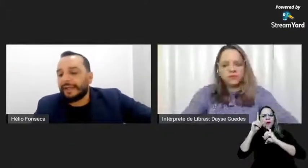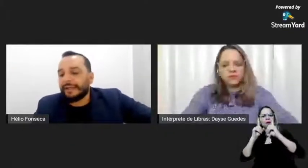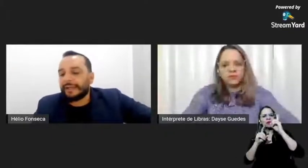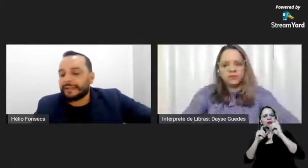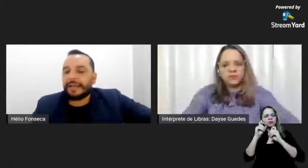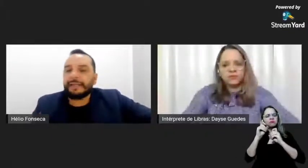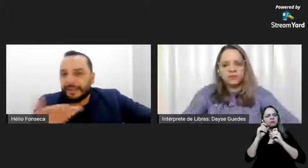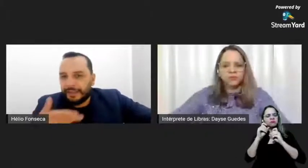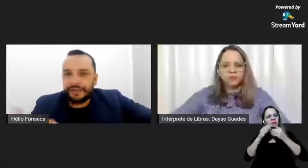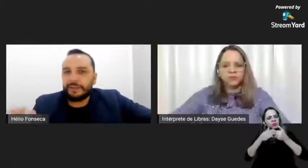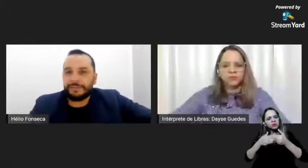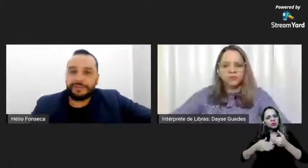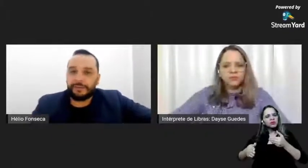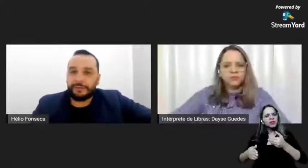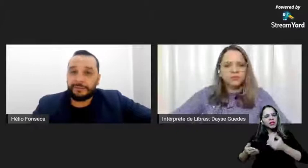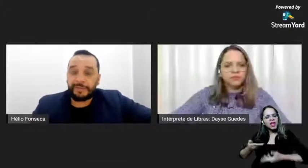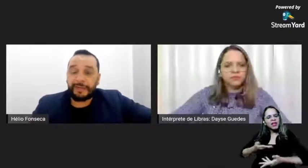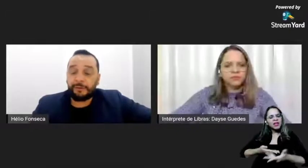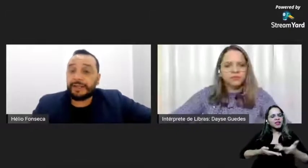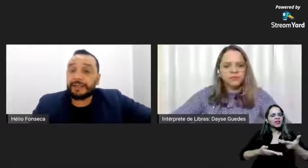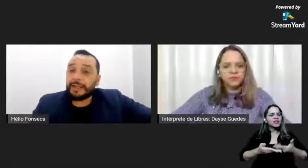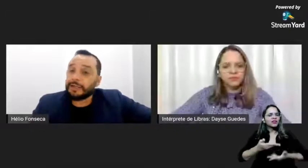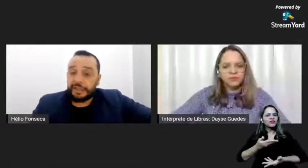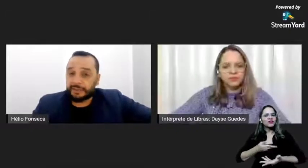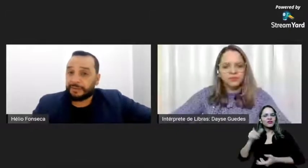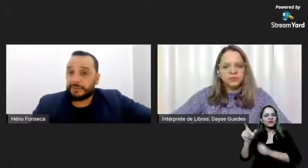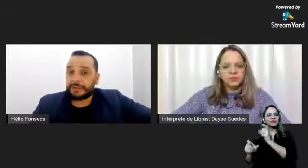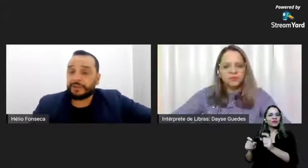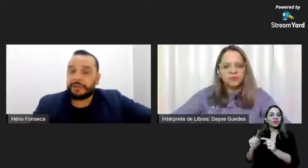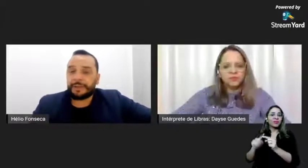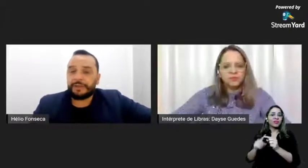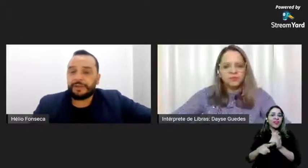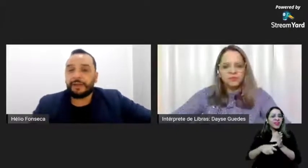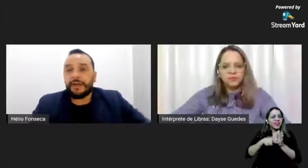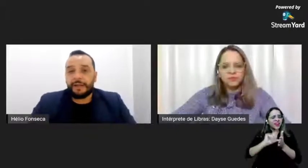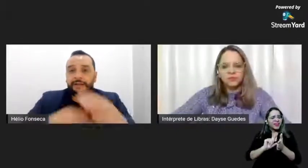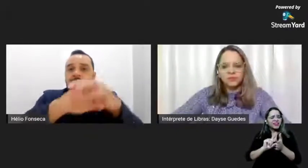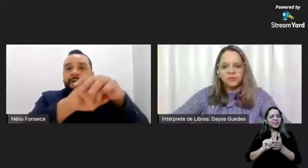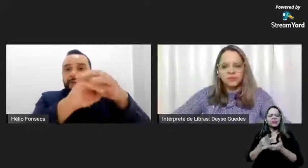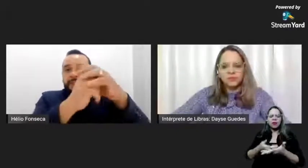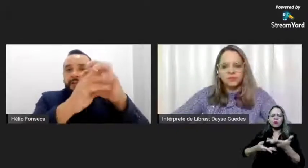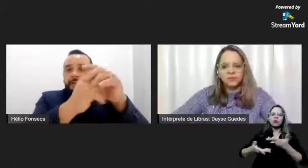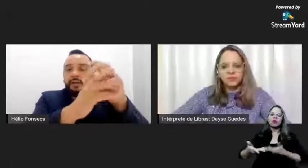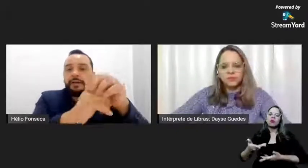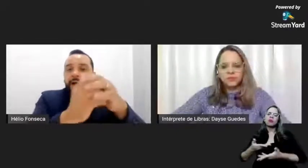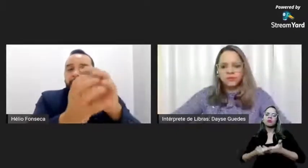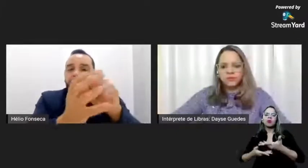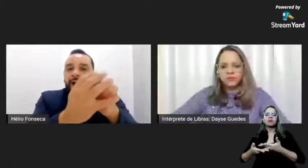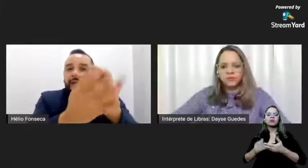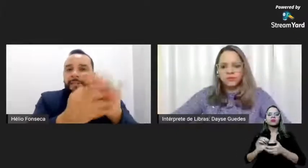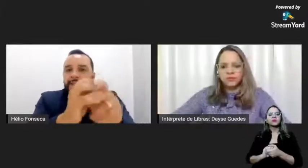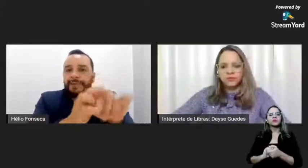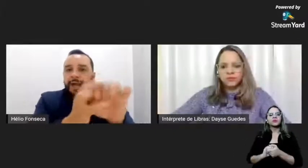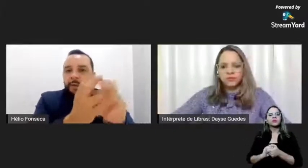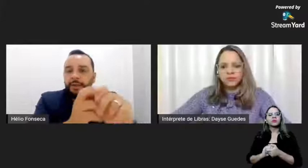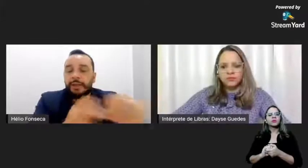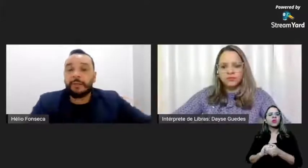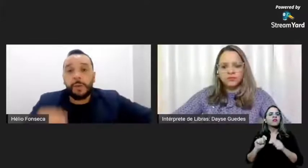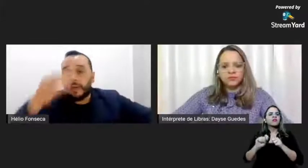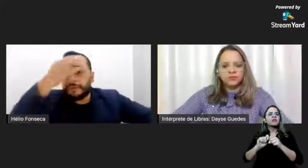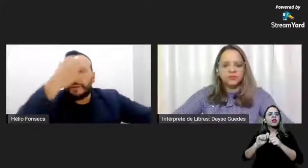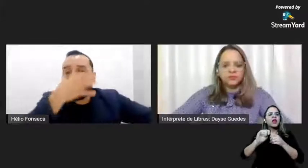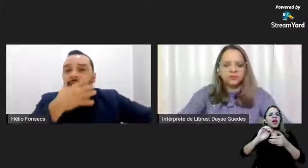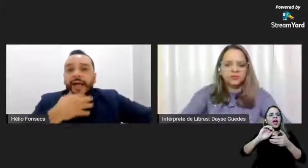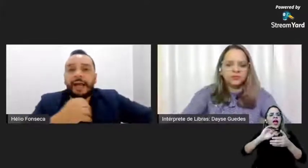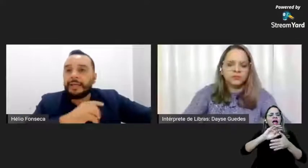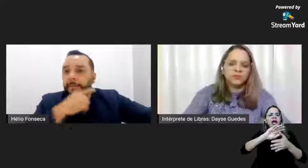que ele está interagindo com as pessoas. Porque quando ele interagia com as pessoas antigamente, ele estava ali fazendo a Libras Tátil ali na